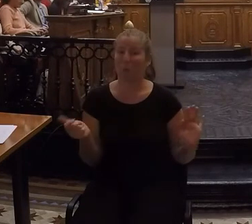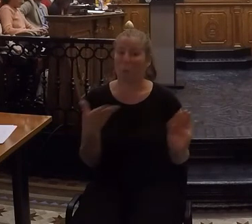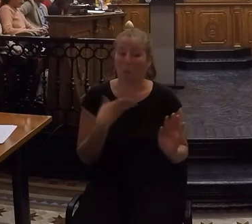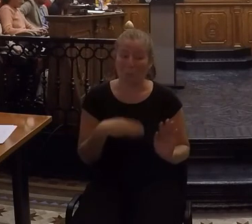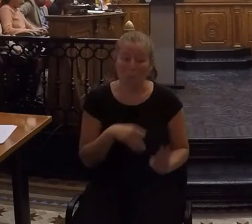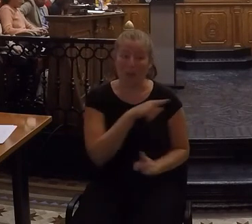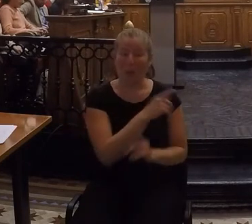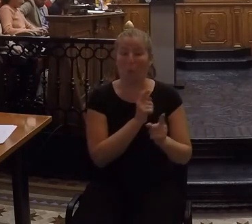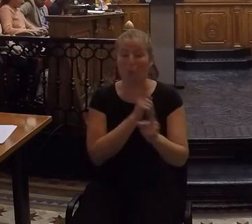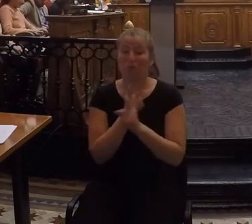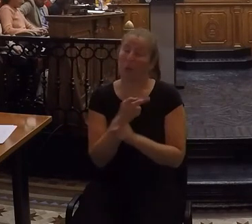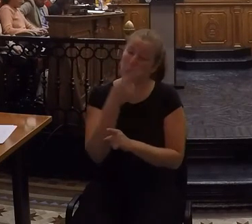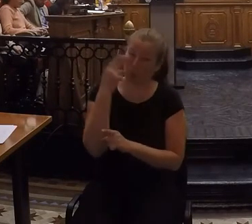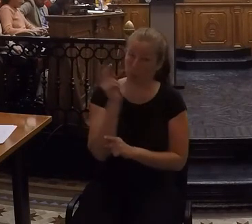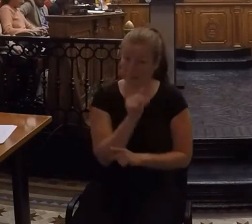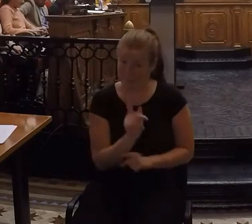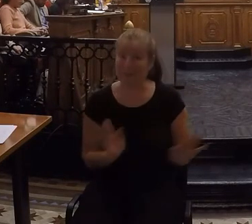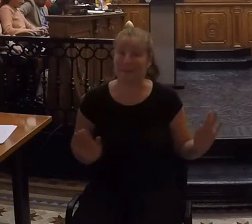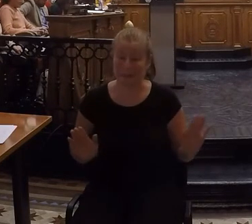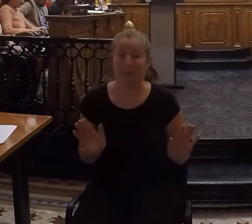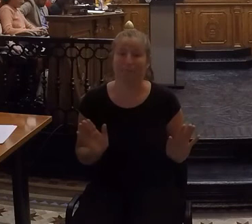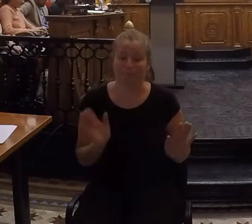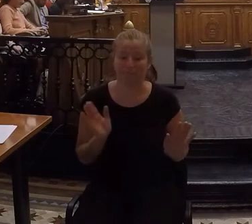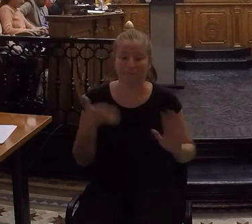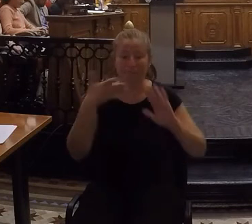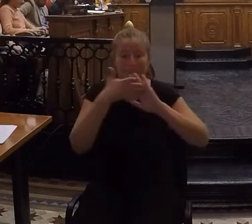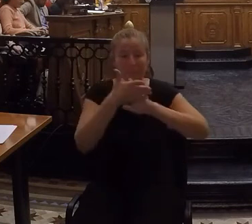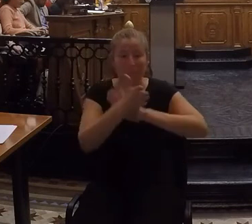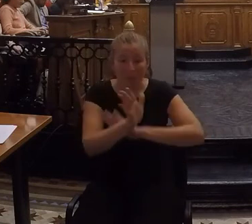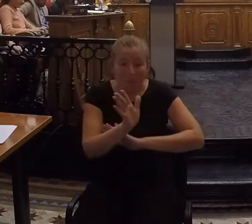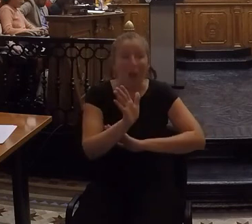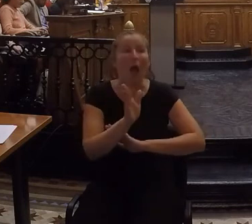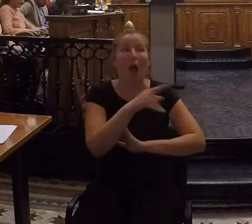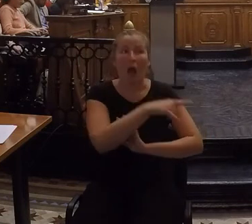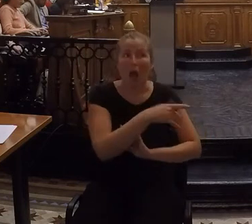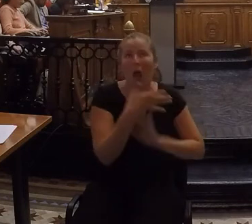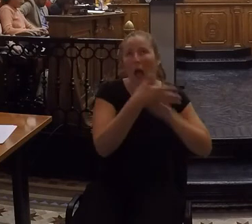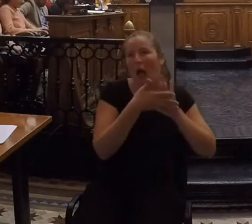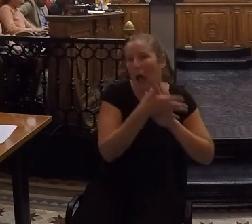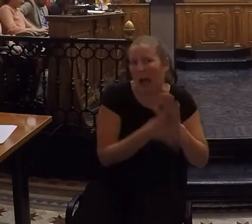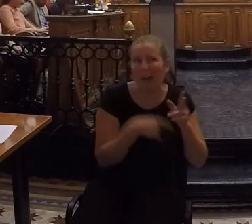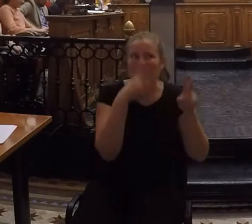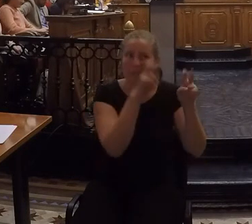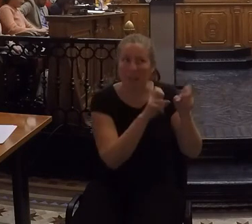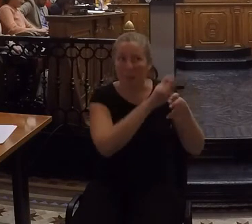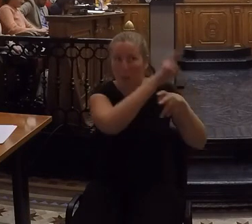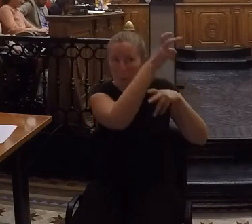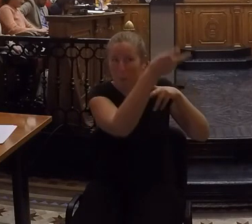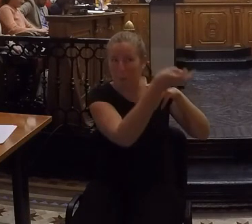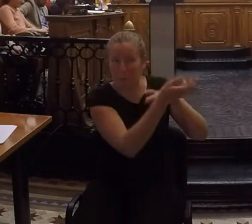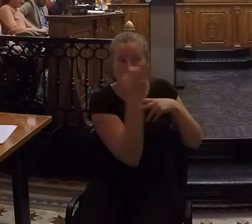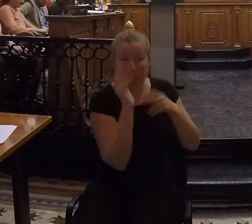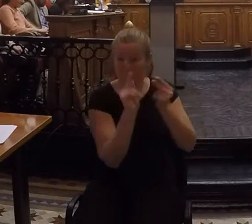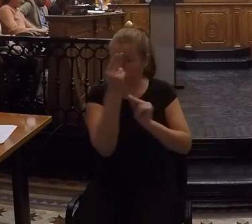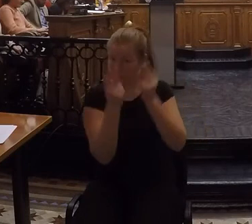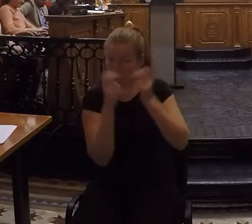de este presupuesto y eso quiere decir que es un buen presupuesto. Yo no voy a darle más vueltas al tema del DUSI, creo que se